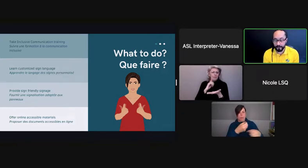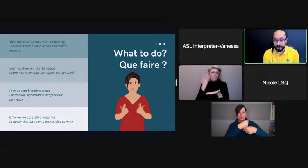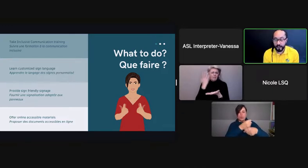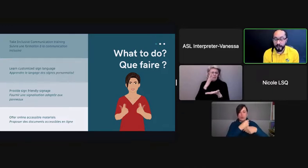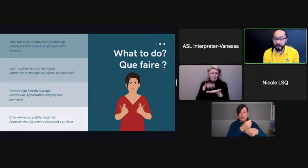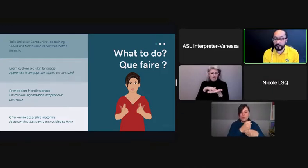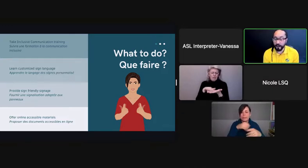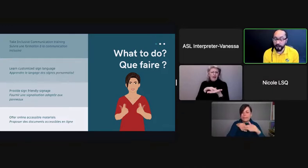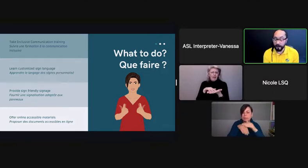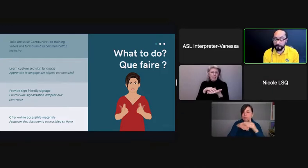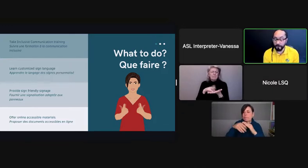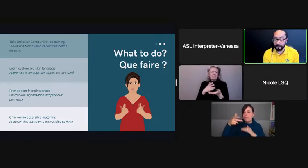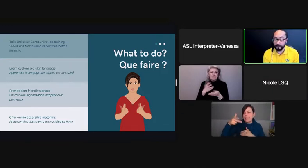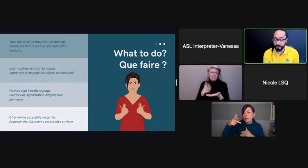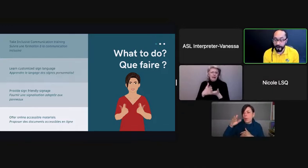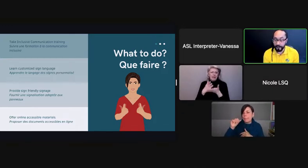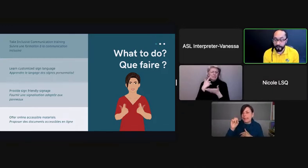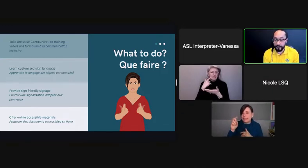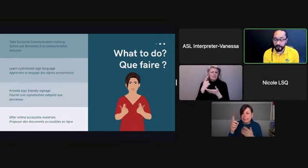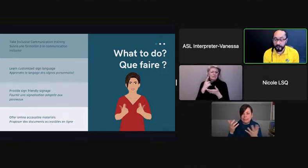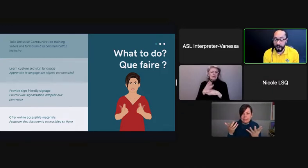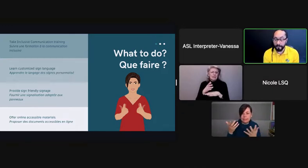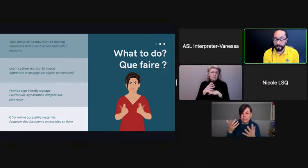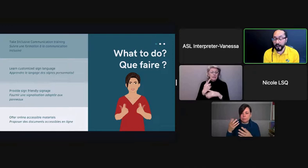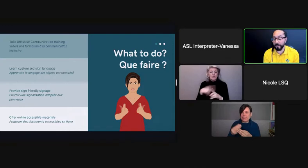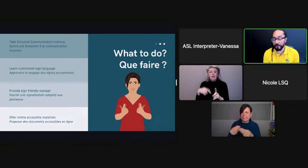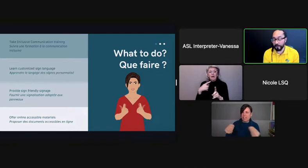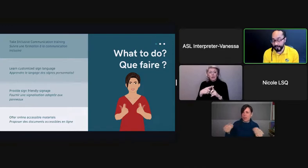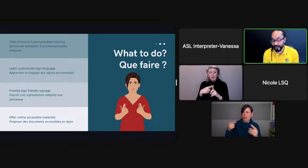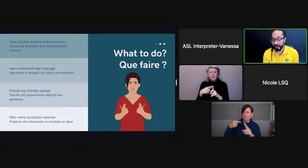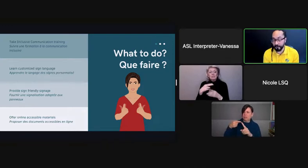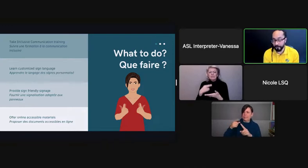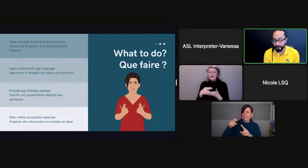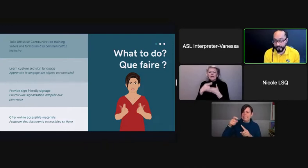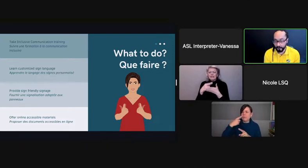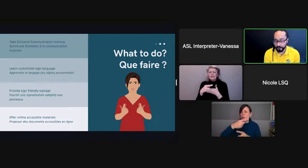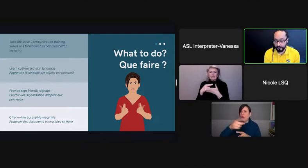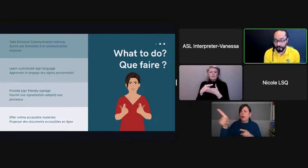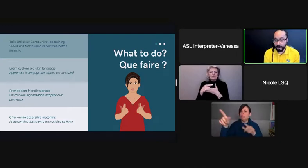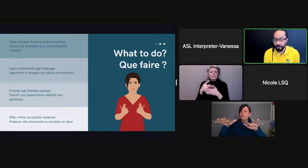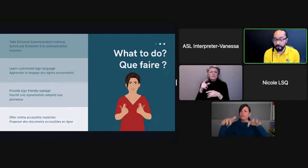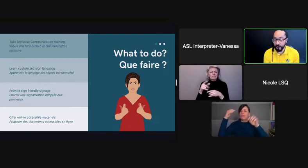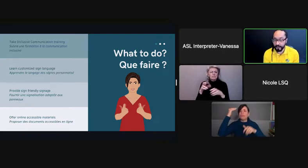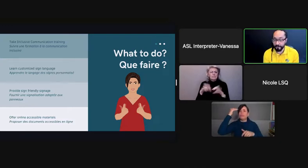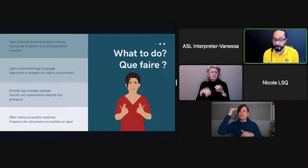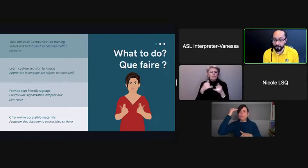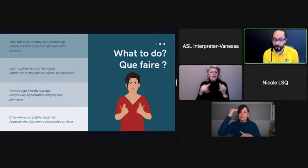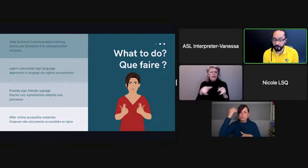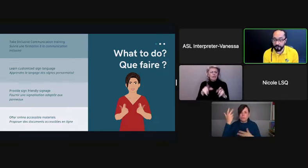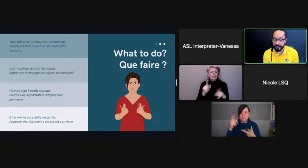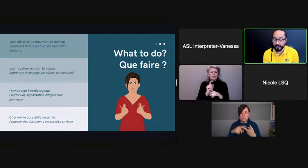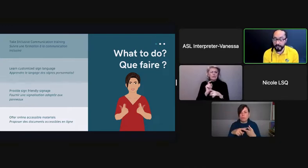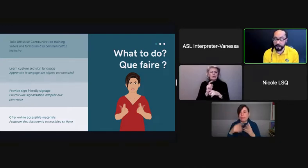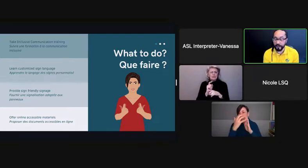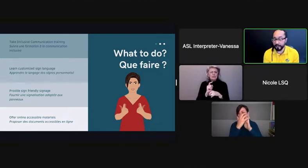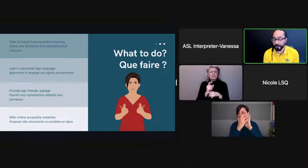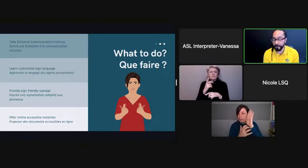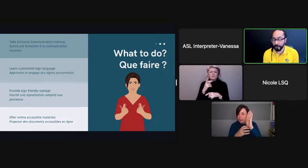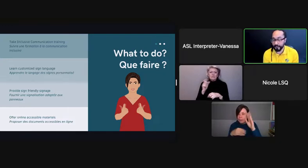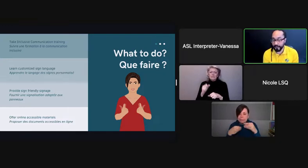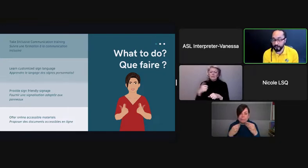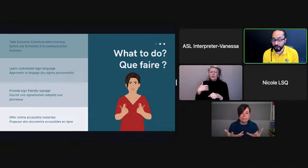aide à l'accessibilité. Puis, de plus, des ressources en ligne peuvent également être bien utiles.